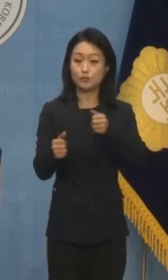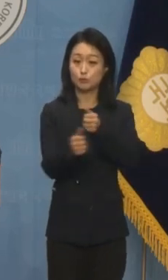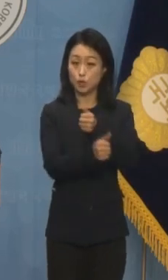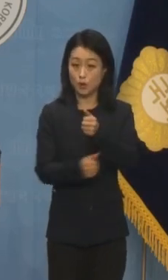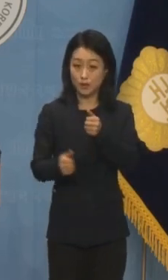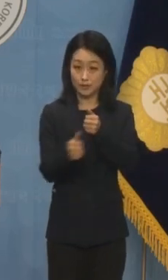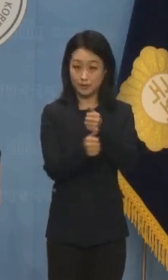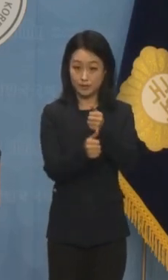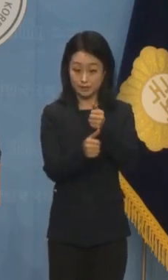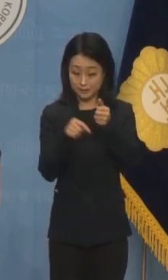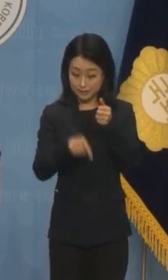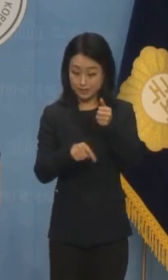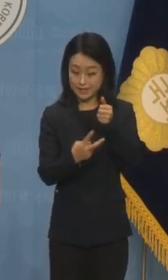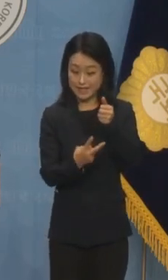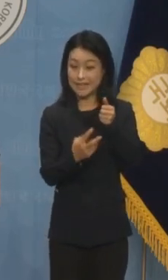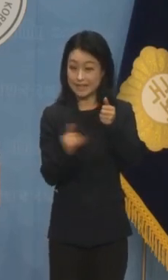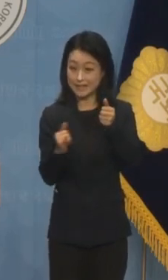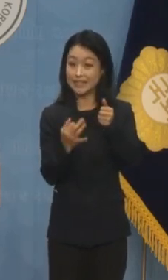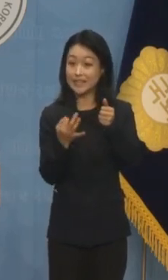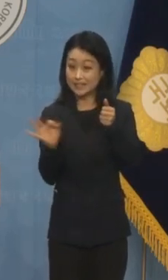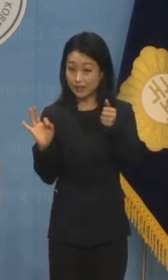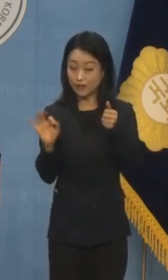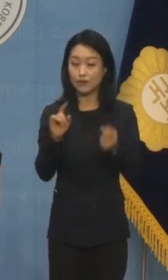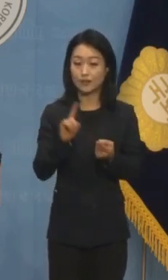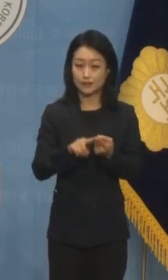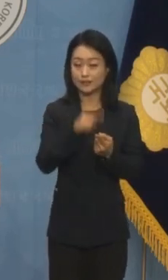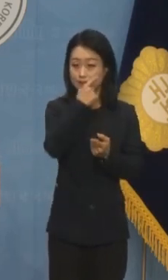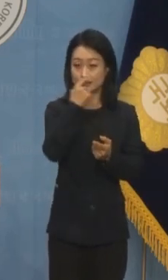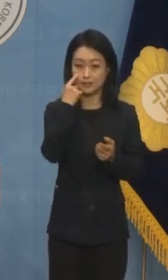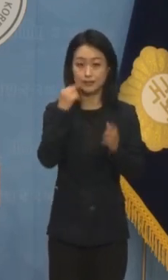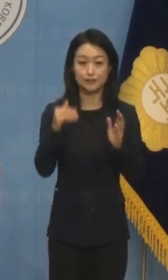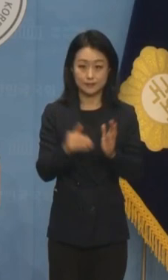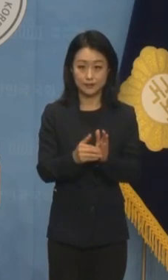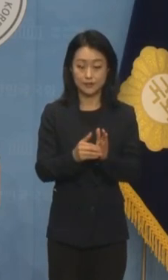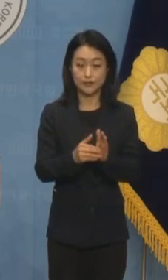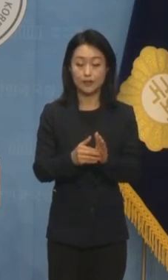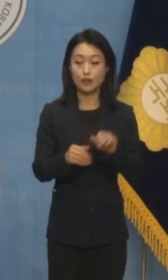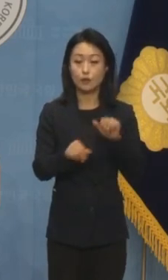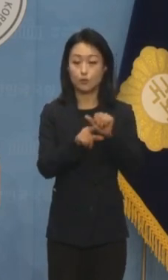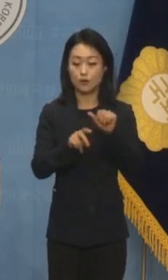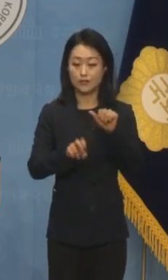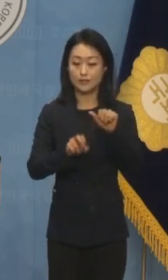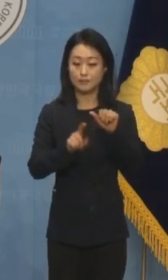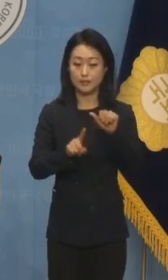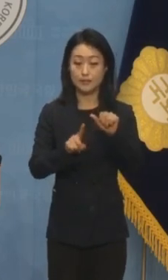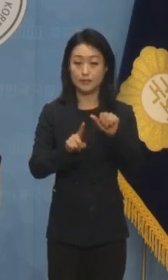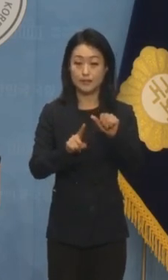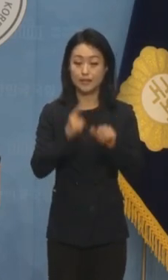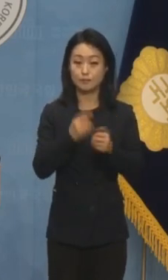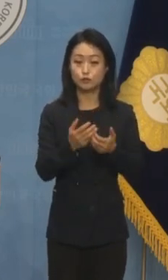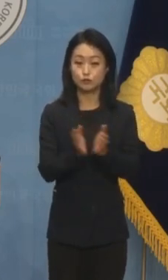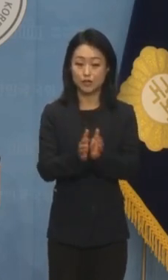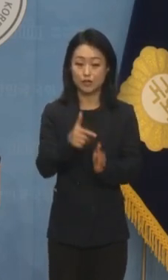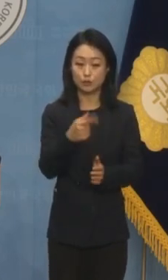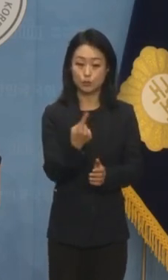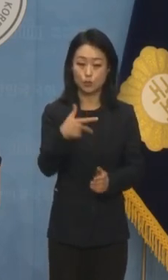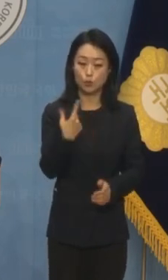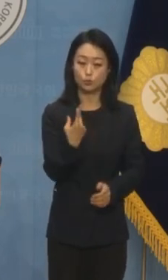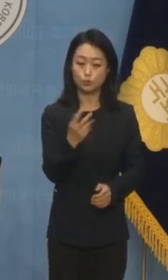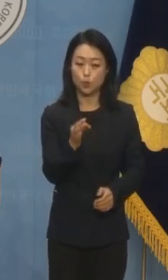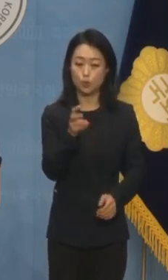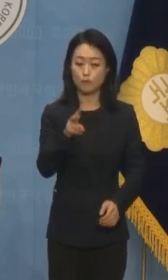인정한 증거가 또다시 드러났 지난 5월 21일 민주당 노